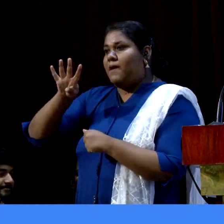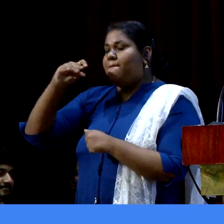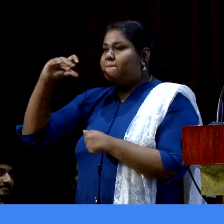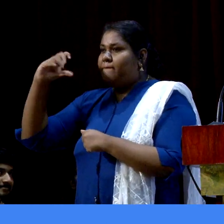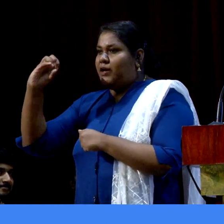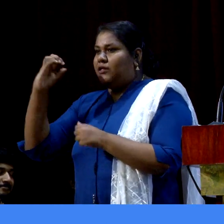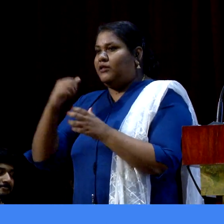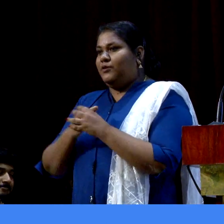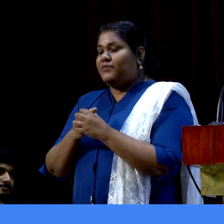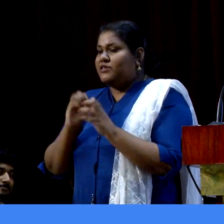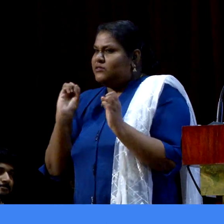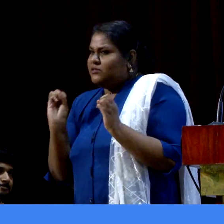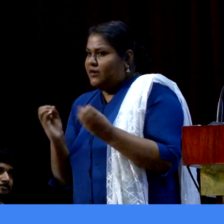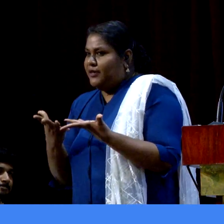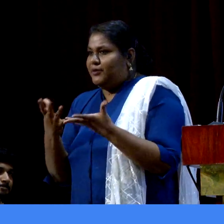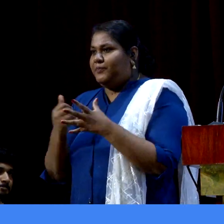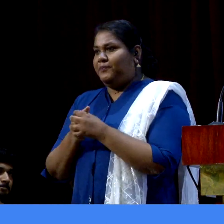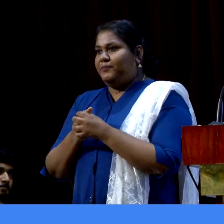1940களிலே